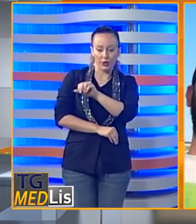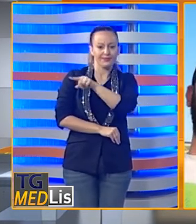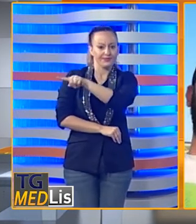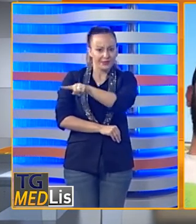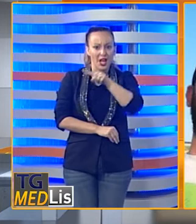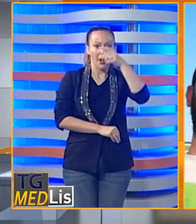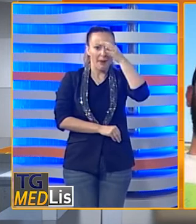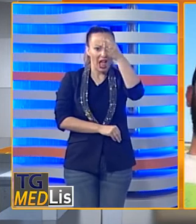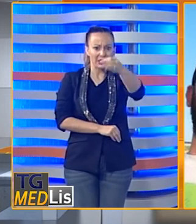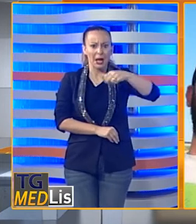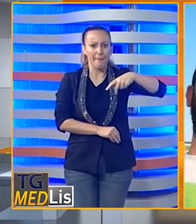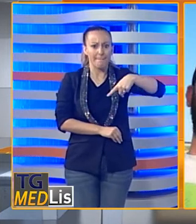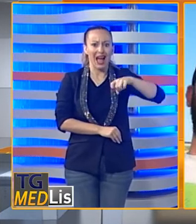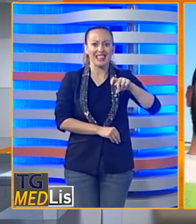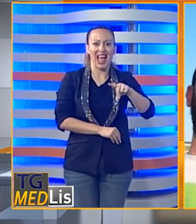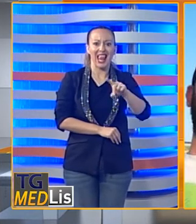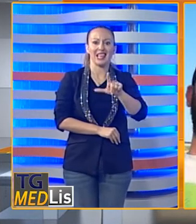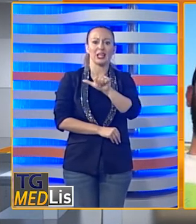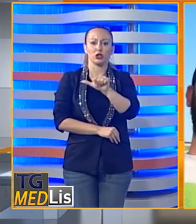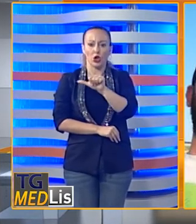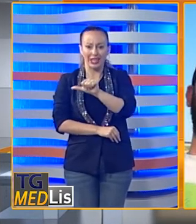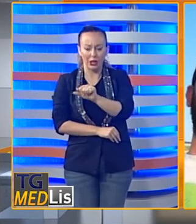è rimasta gravemente ferita.